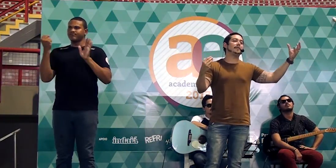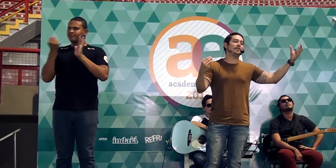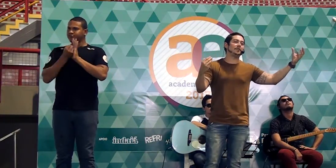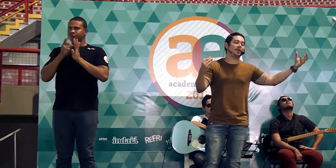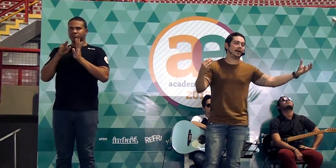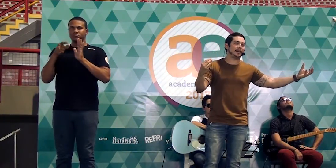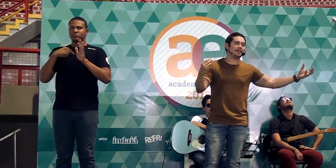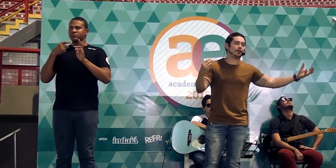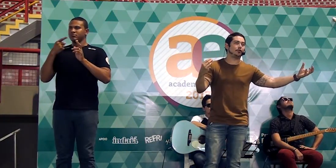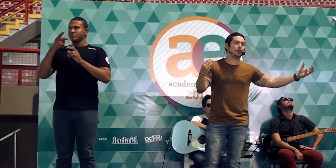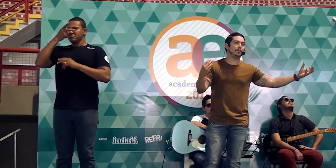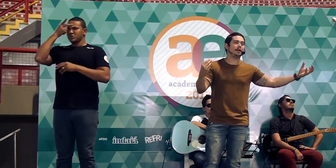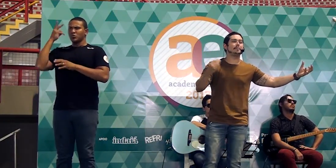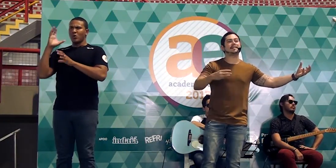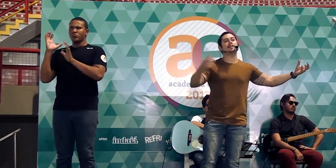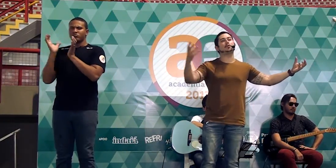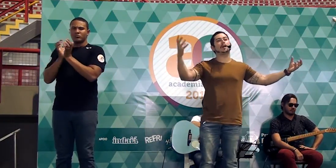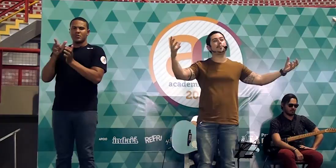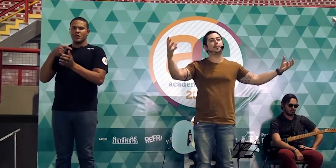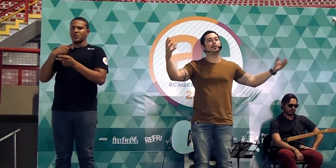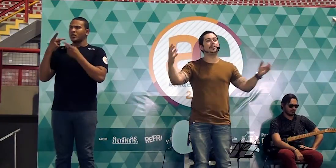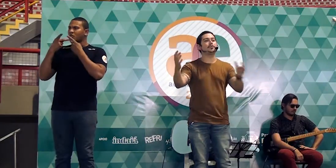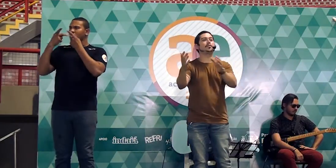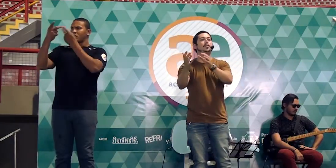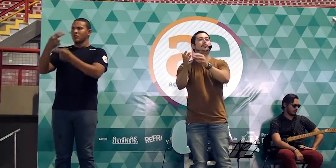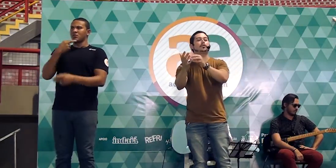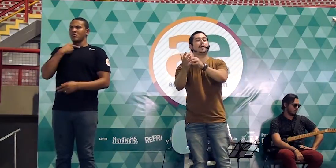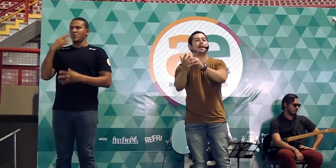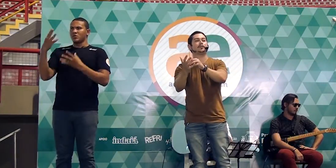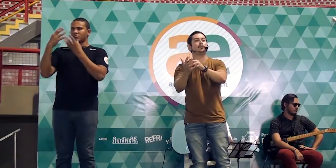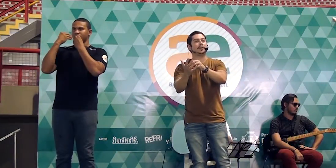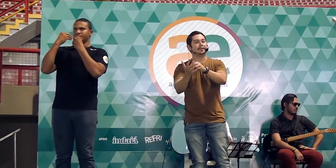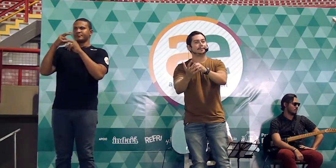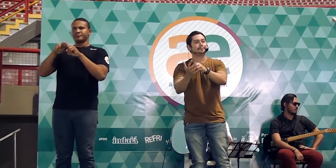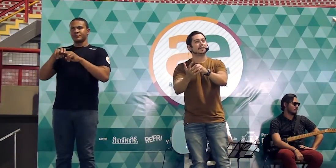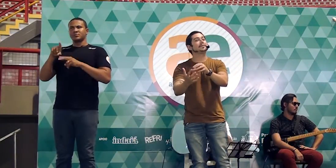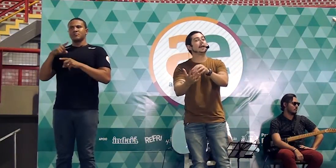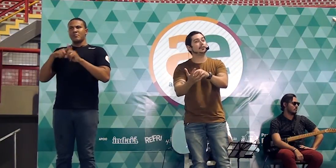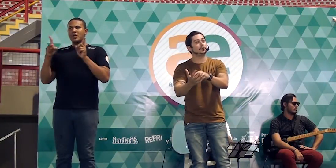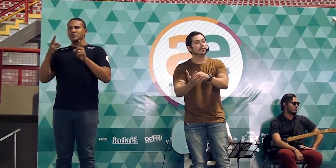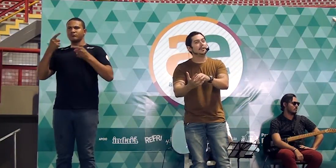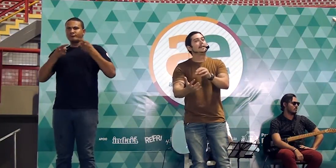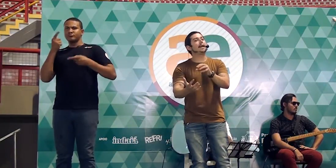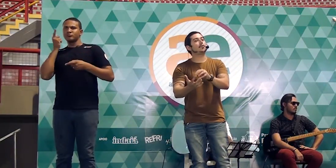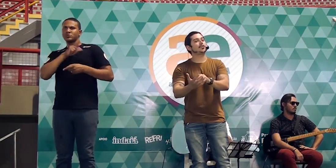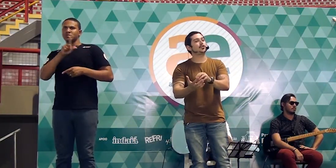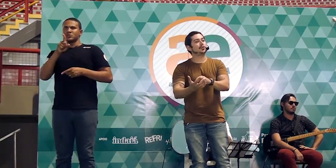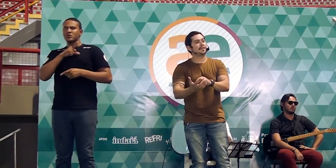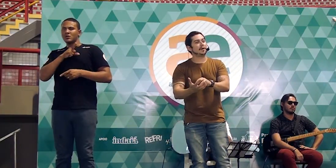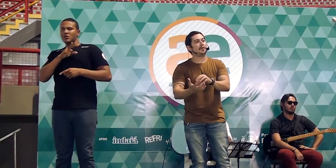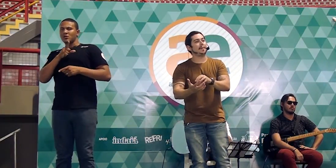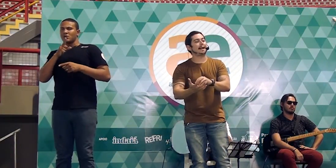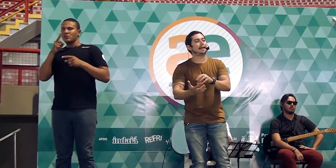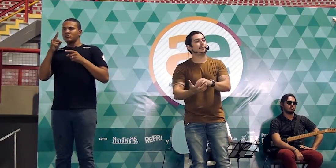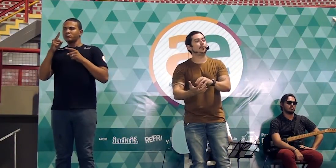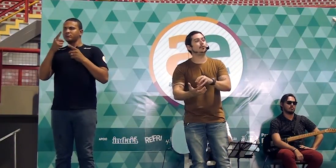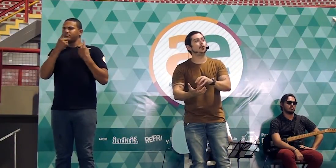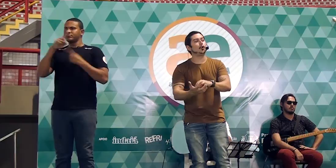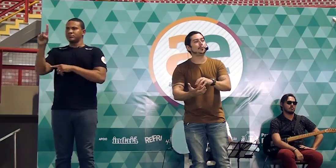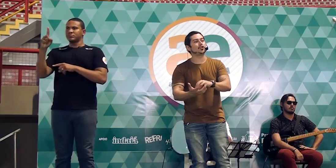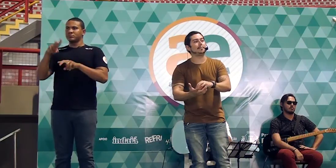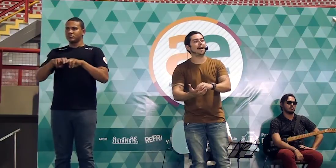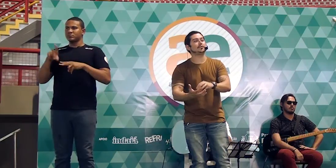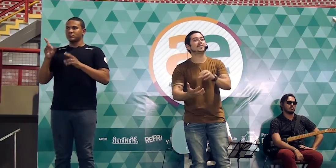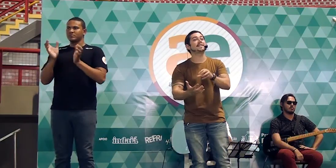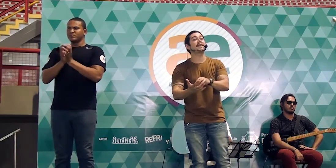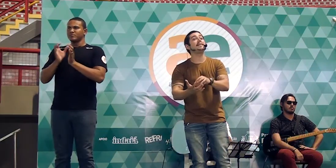que estava vivendo uma crise econômica, mas que no campo político encontrou uma abertura. Tanto que a Constituição foi marcada por um